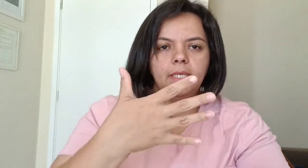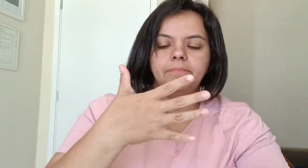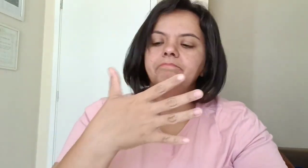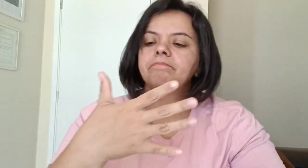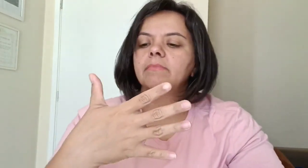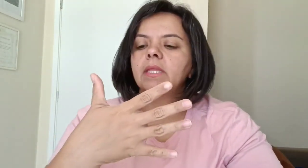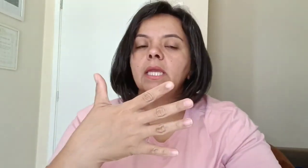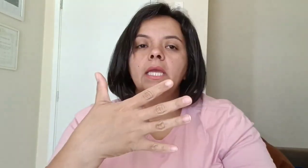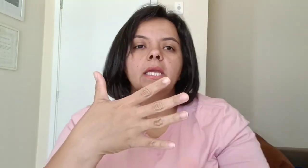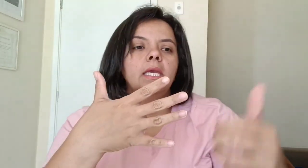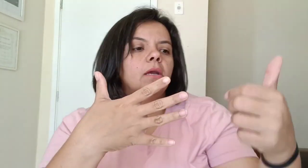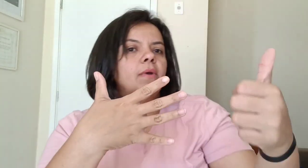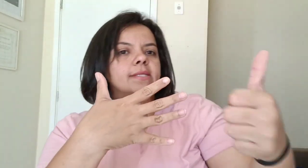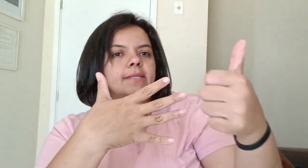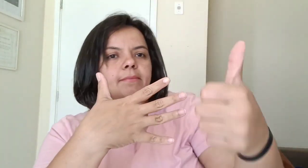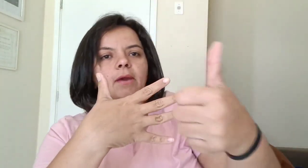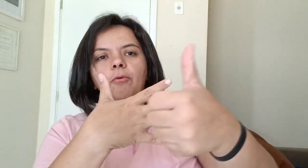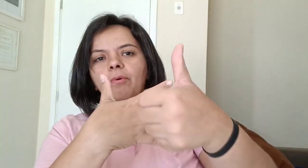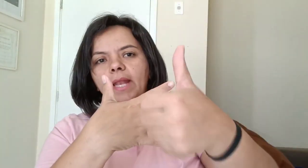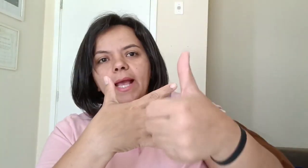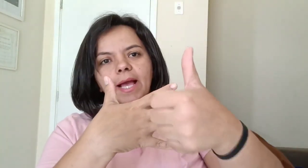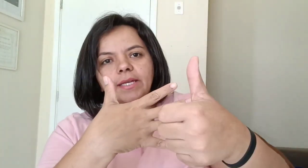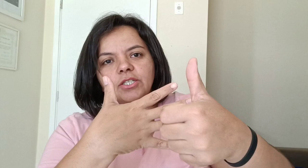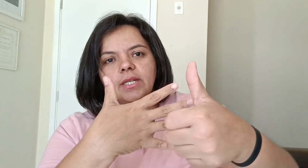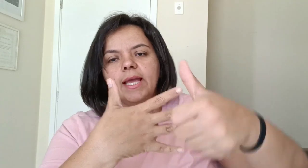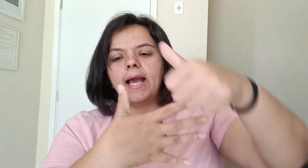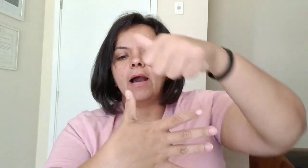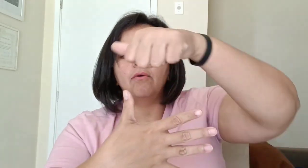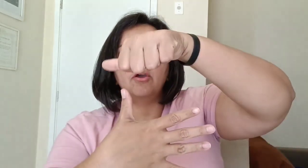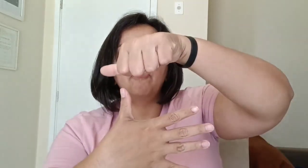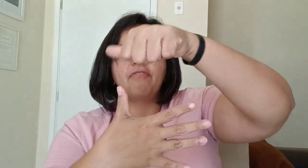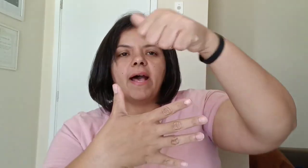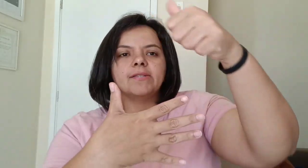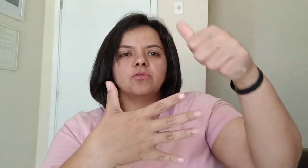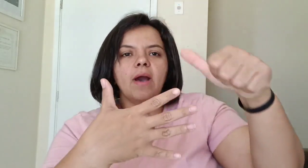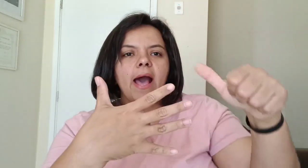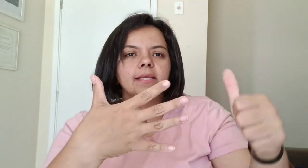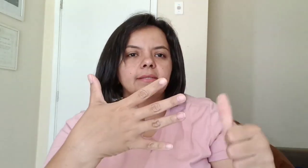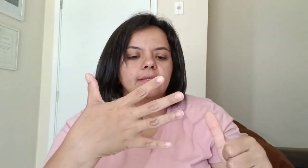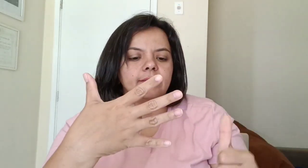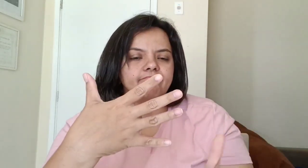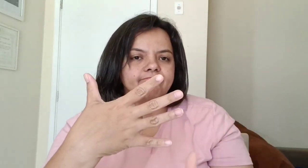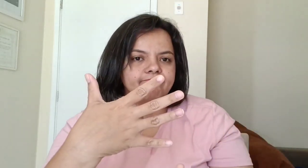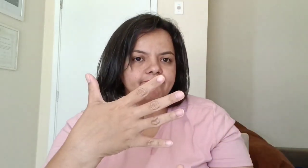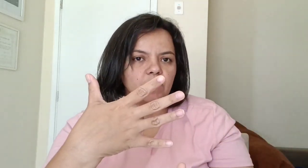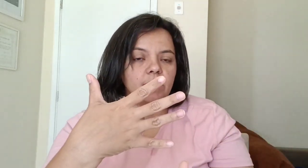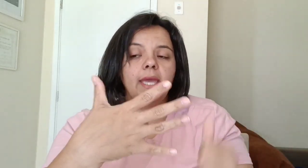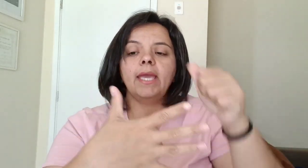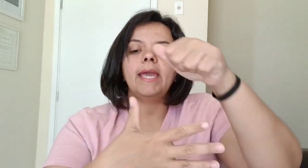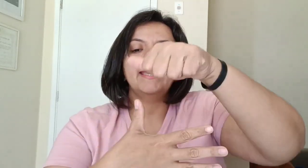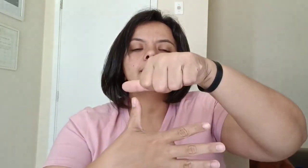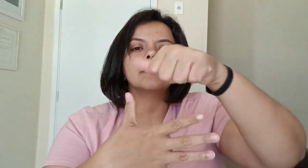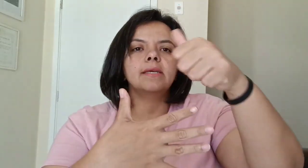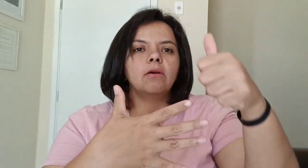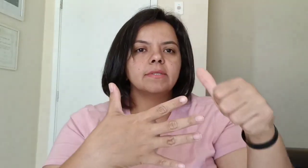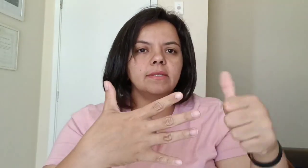mim. E com esse meu polegar aqui de legal, eu faço assim, ok? Esse aqui é o